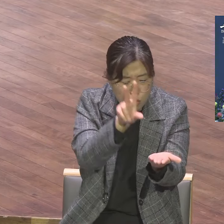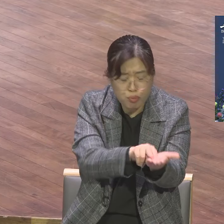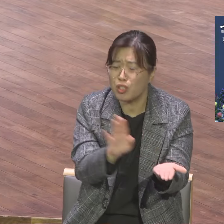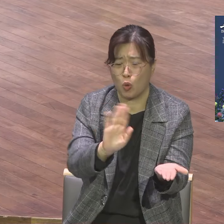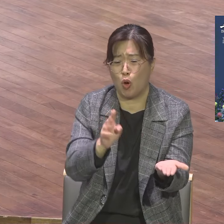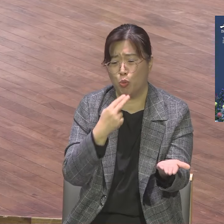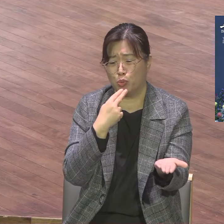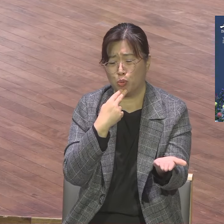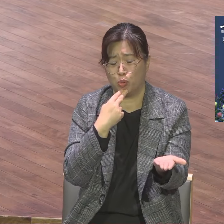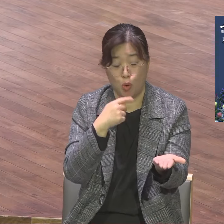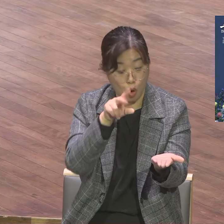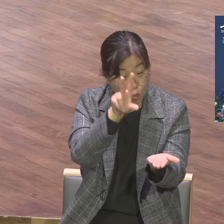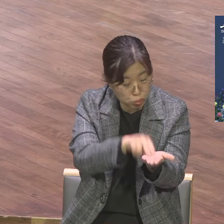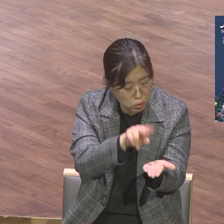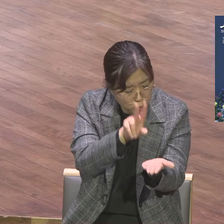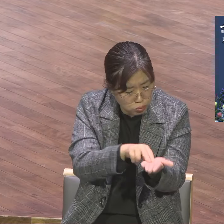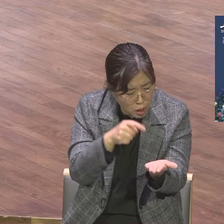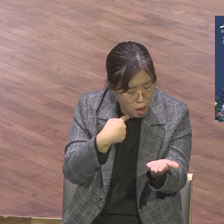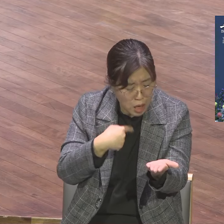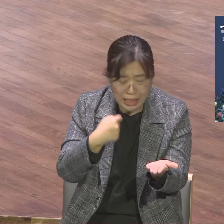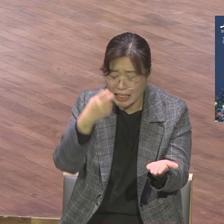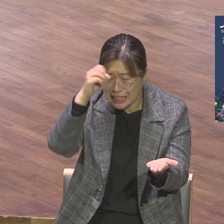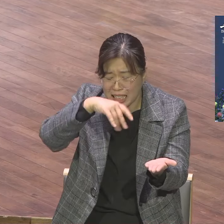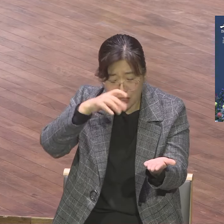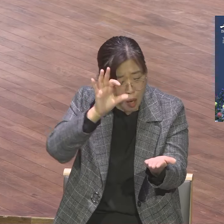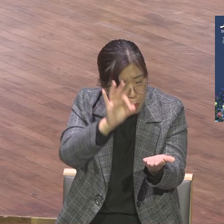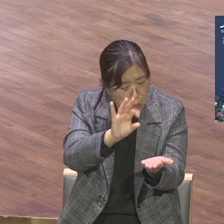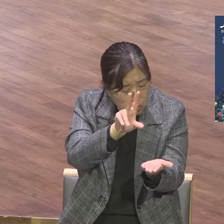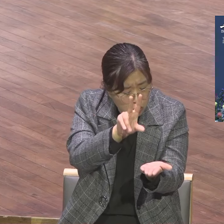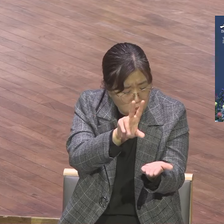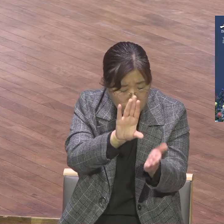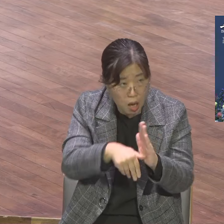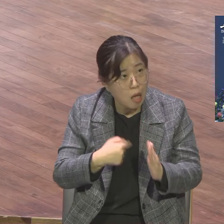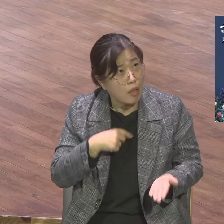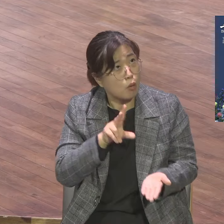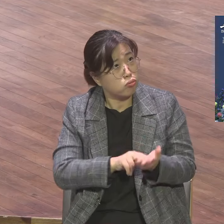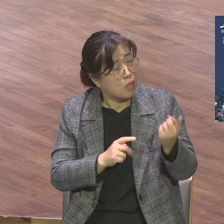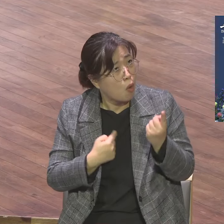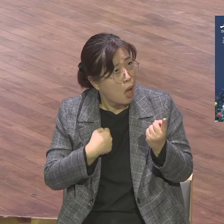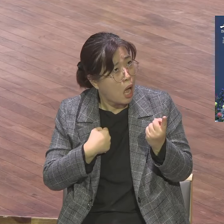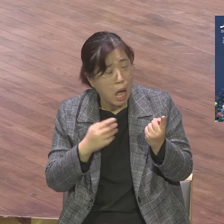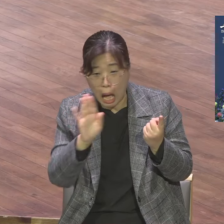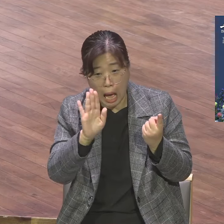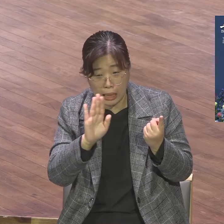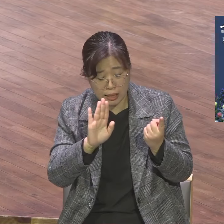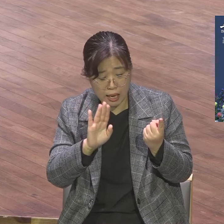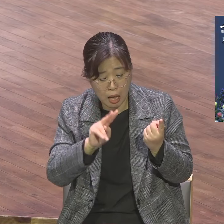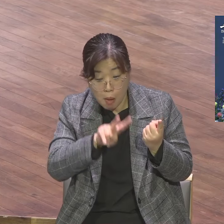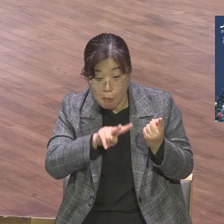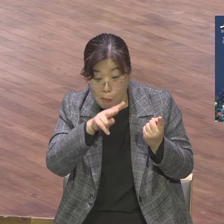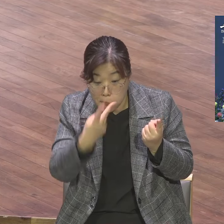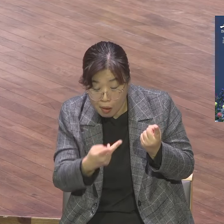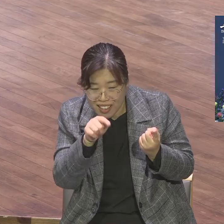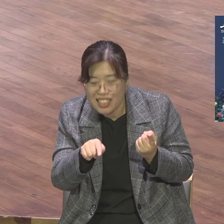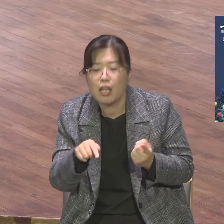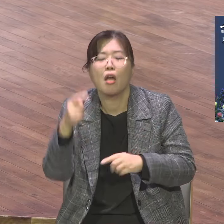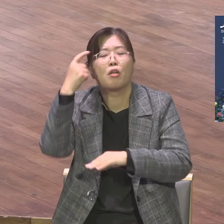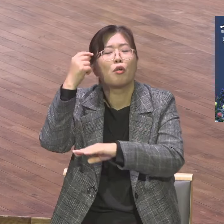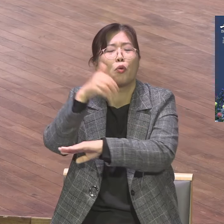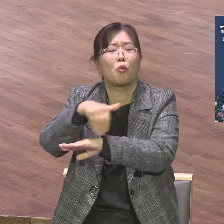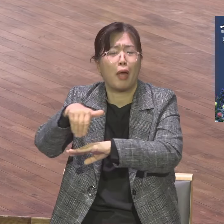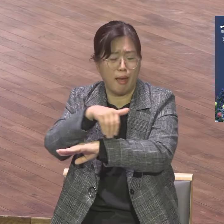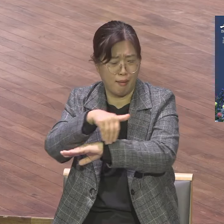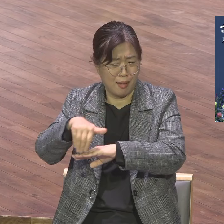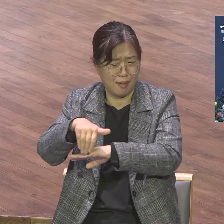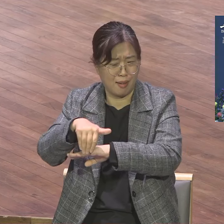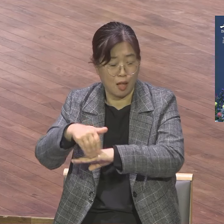말이지요. 하나님의 절대 계획, 절대 주권 바라보는 눈을 가지고 있어야 눈앞에 나타나는 현상에 속지를